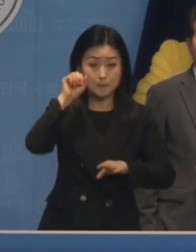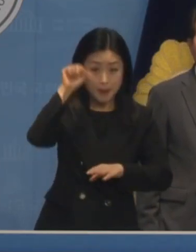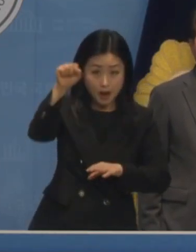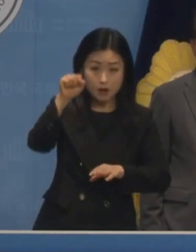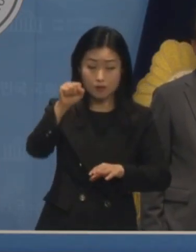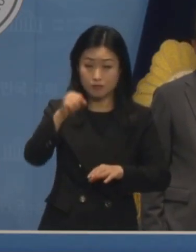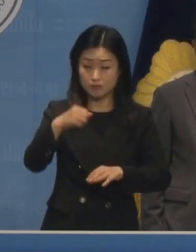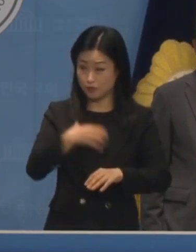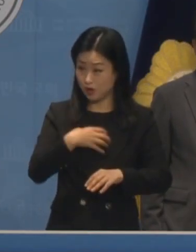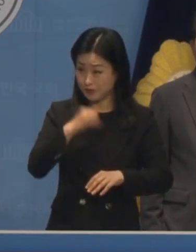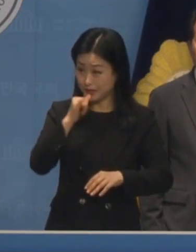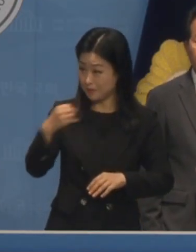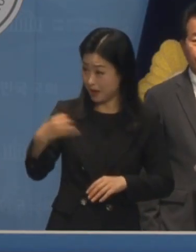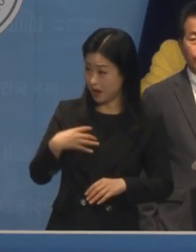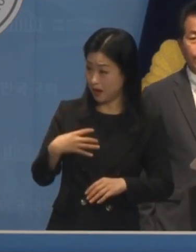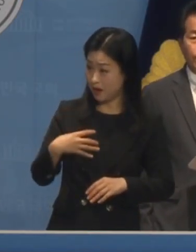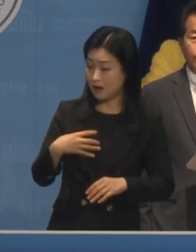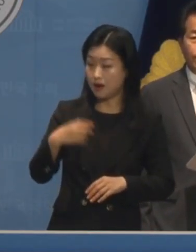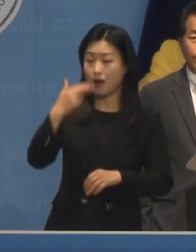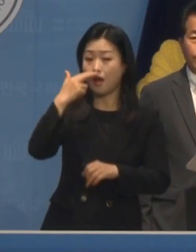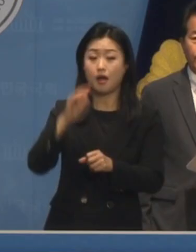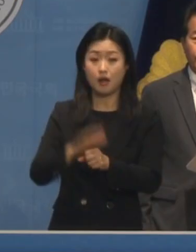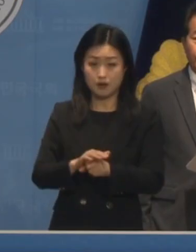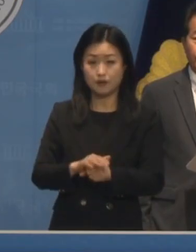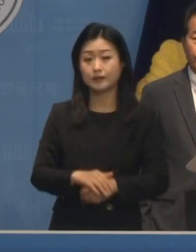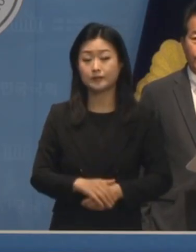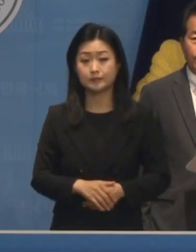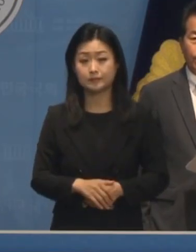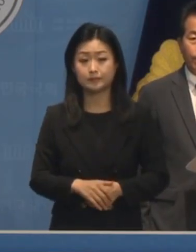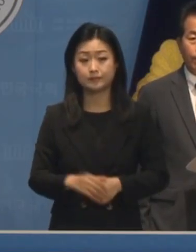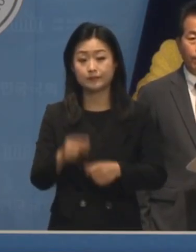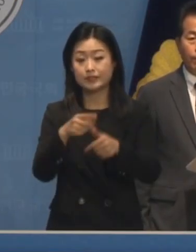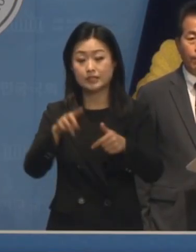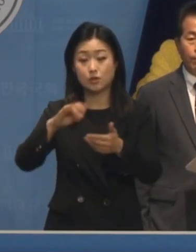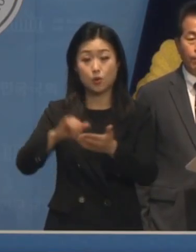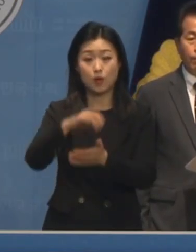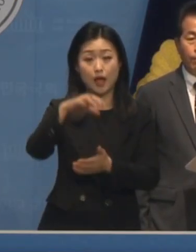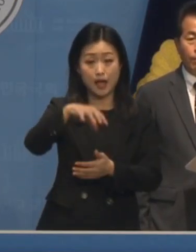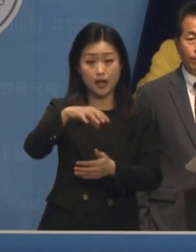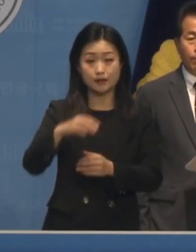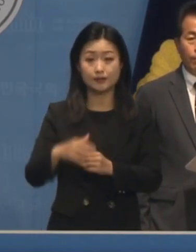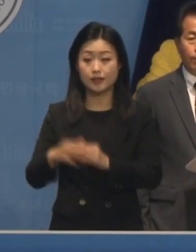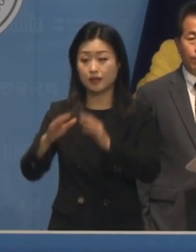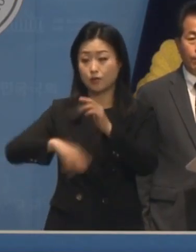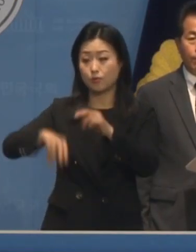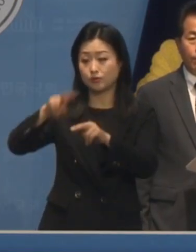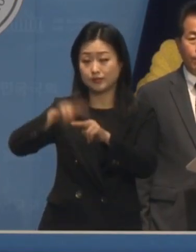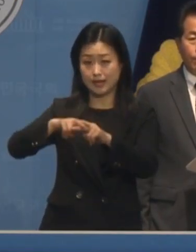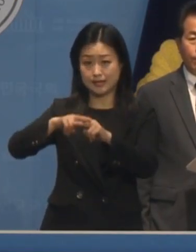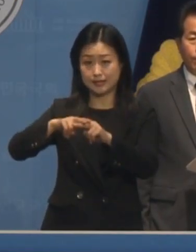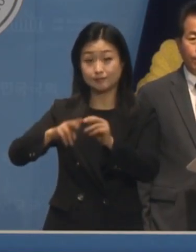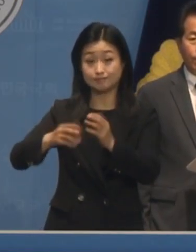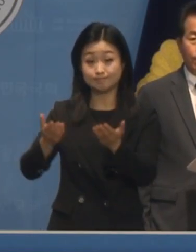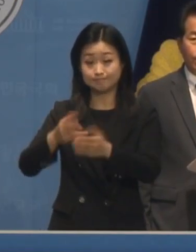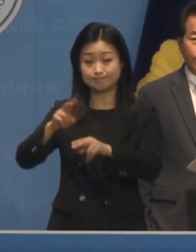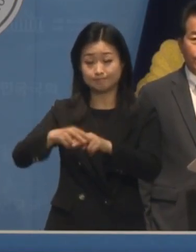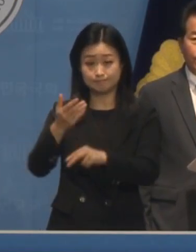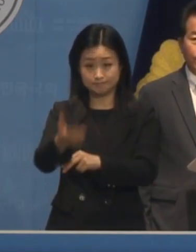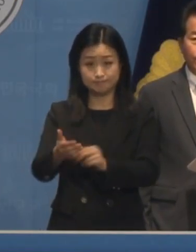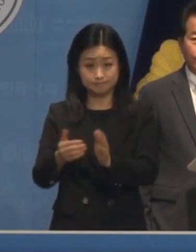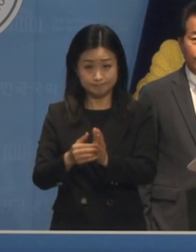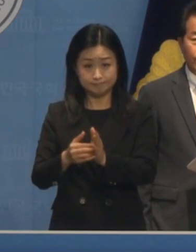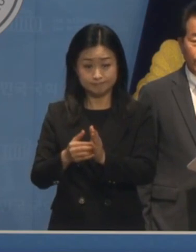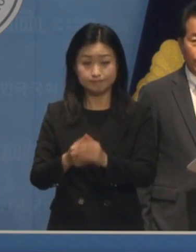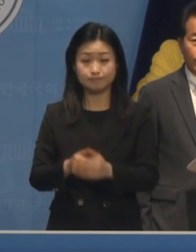리스크라는 보고서 내용에 기가찰 노릇입니다 인천공항은 정규직화의 상징적인 기간입니다 자회사